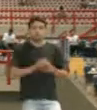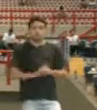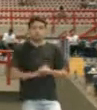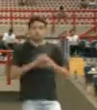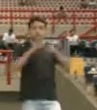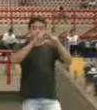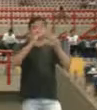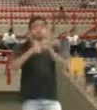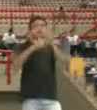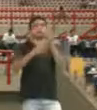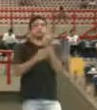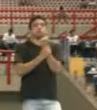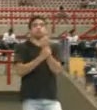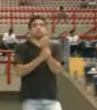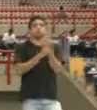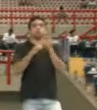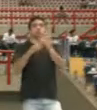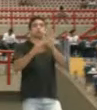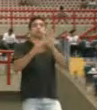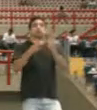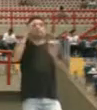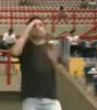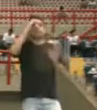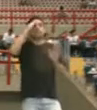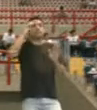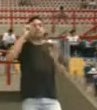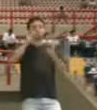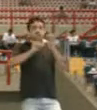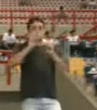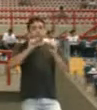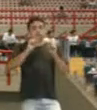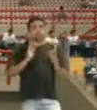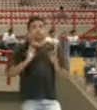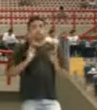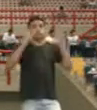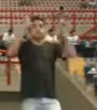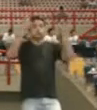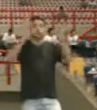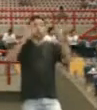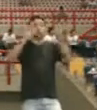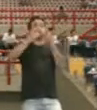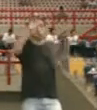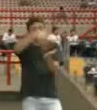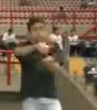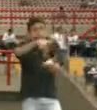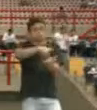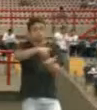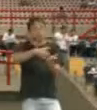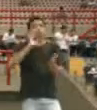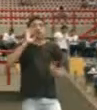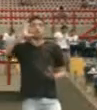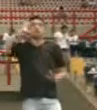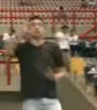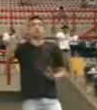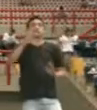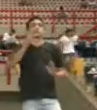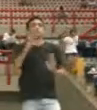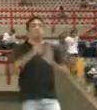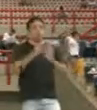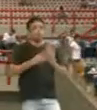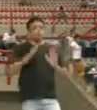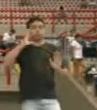Demonstra segurança. Demonstra que você entende o assunto. No fim você vai dar soluções